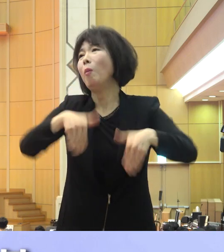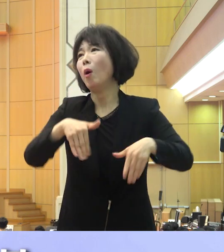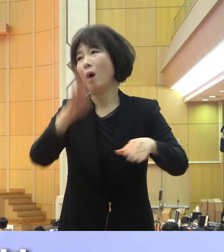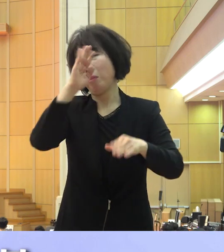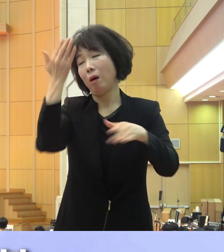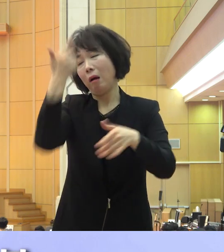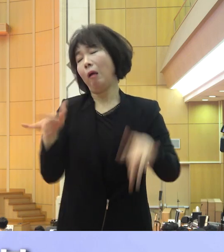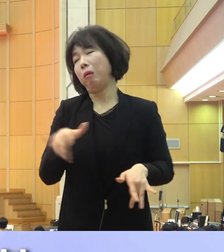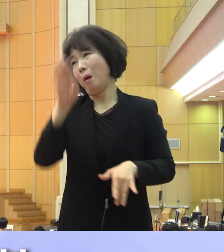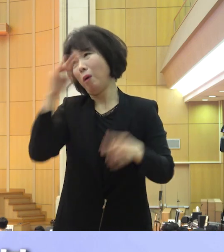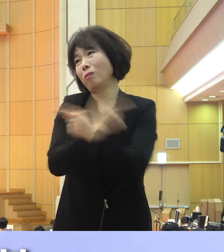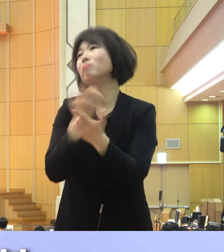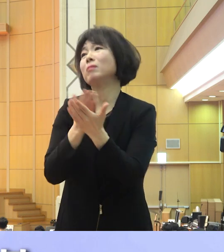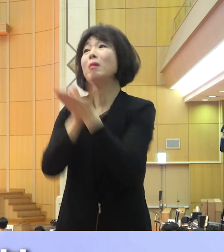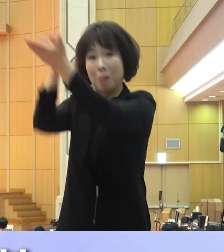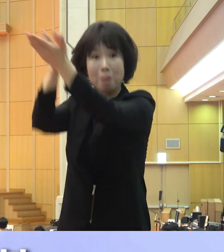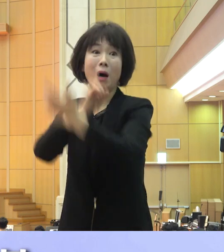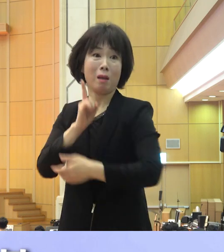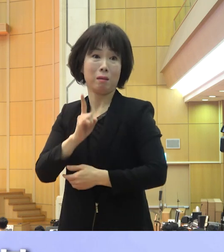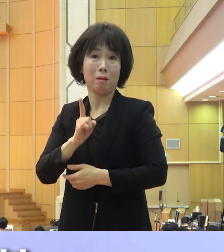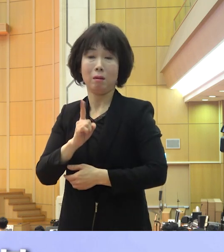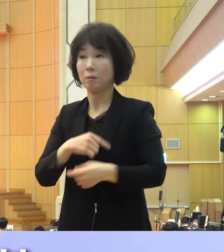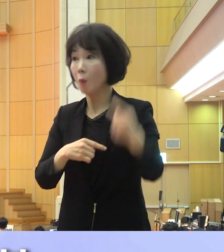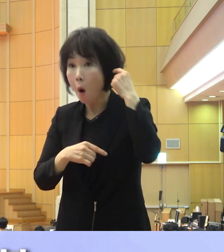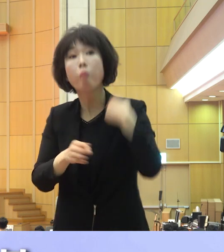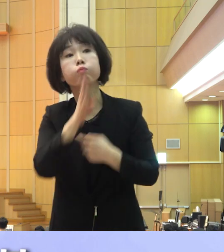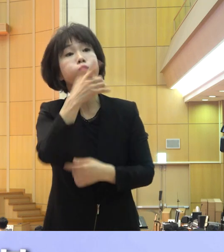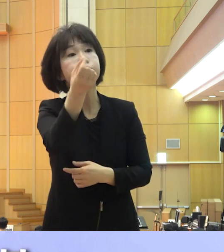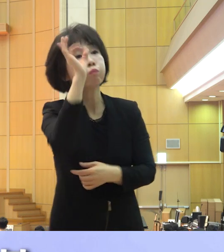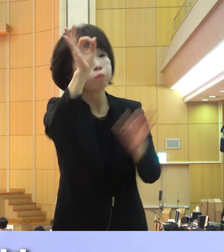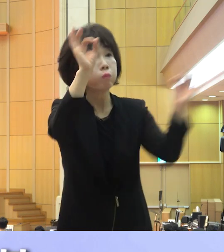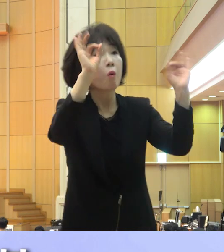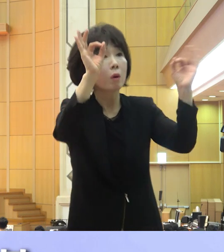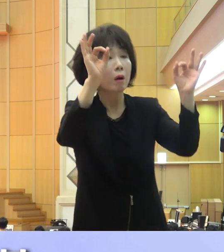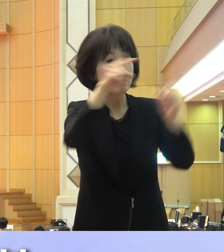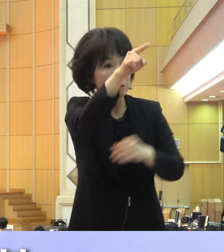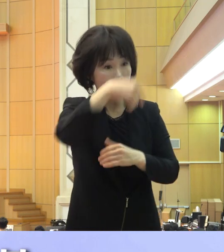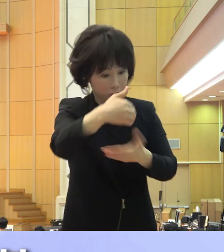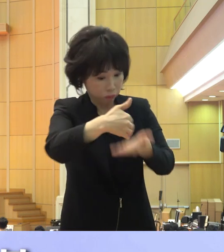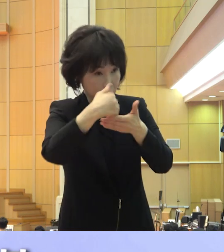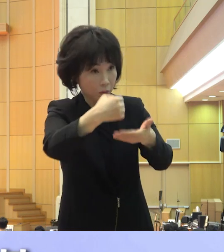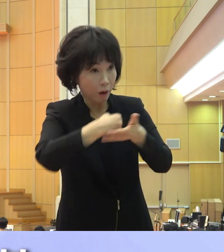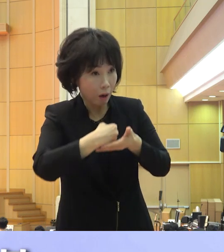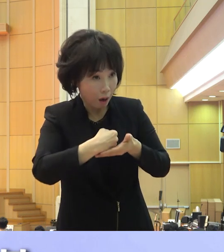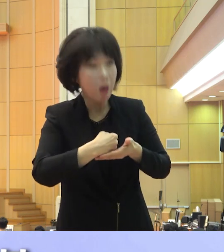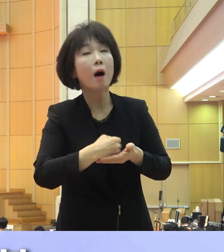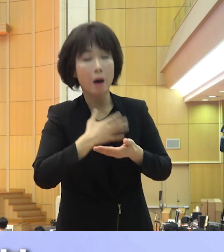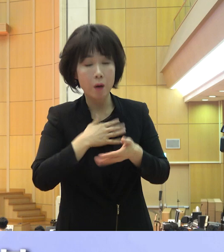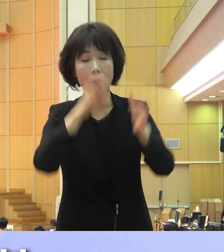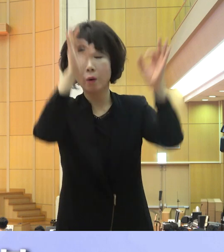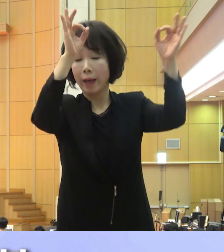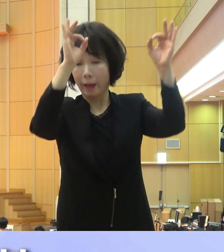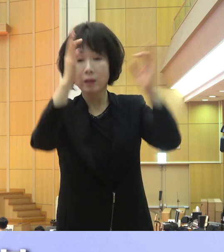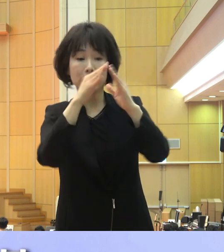고쳐주세요. 살려주세요. 그래, 내가 그렇게 간청하니 내가 네 집에 가서